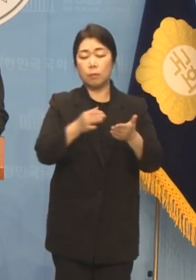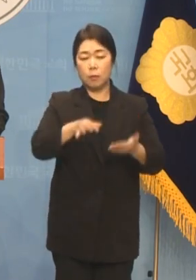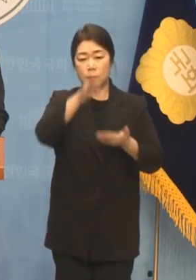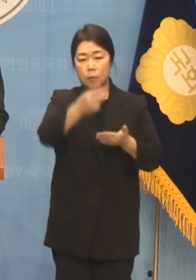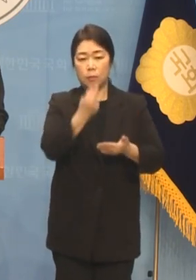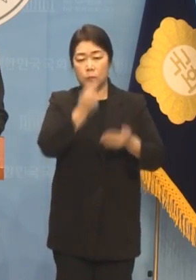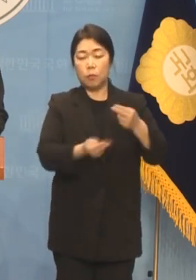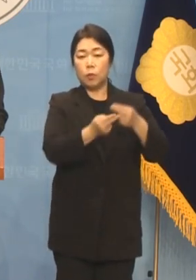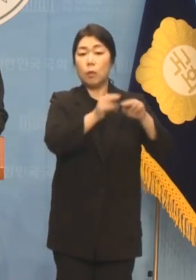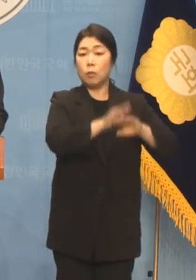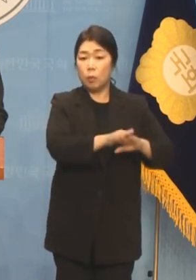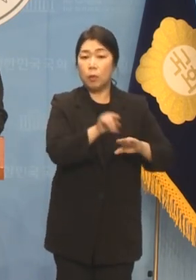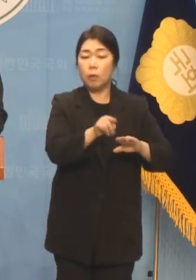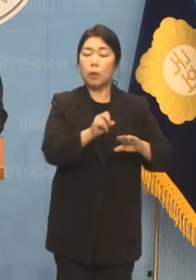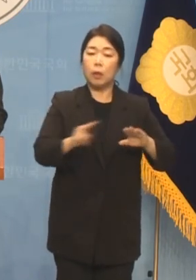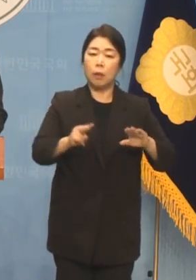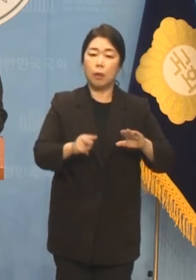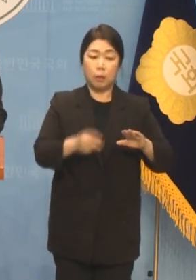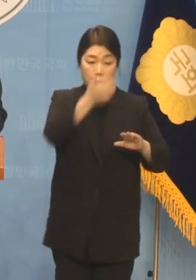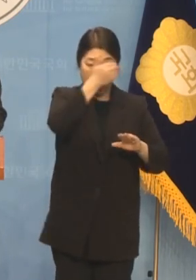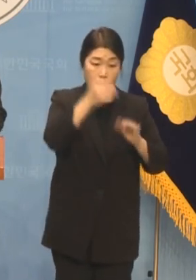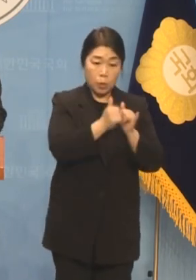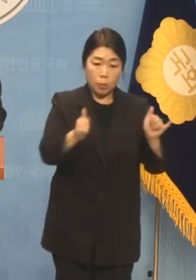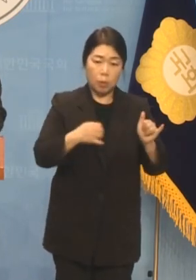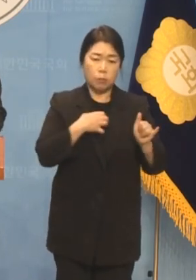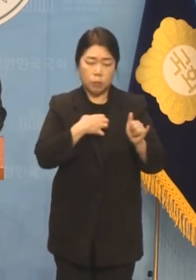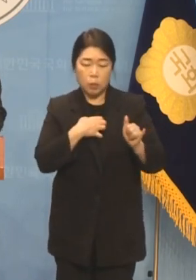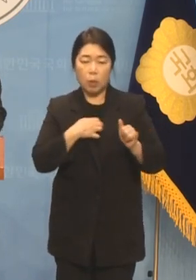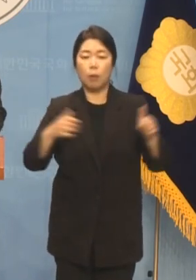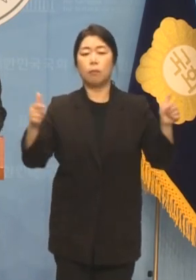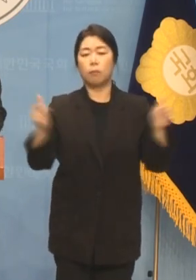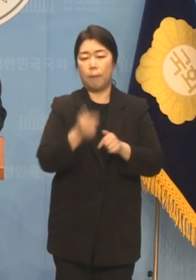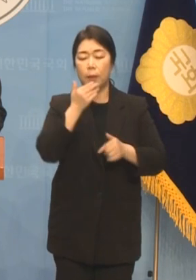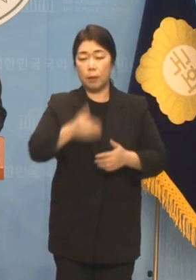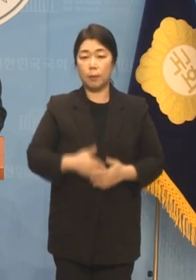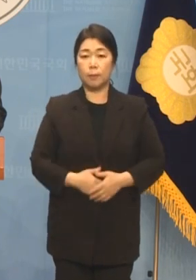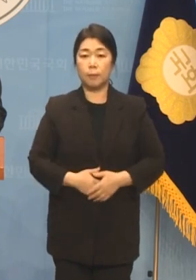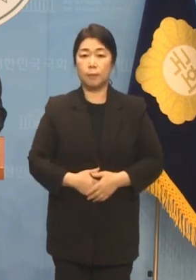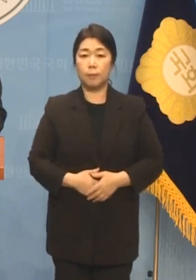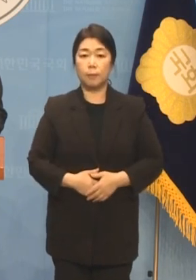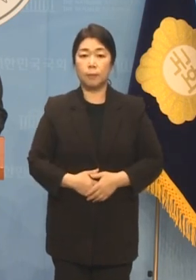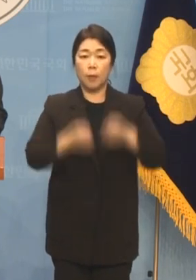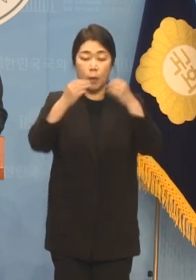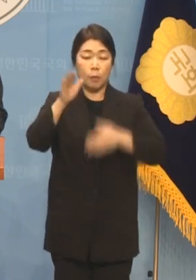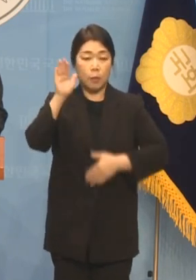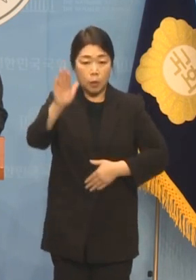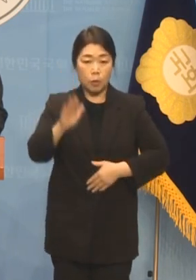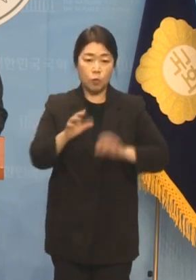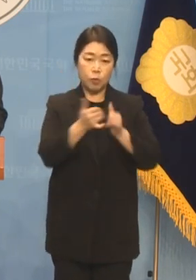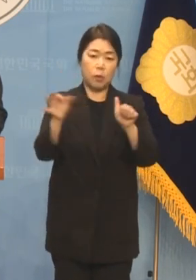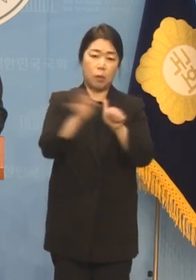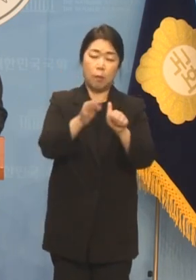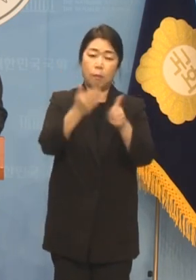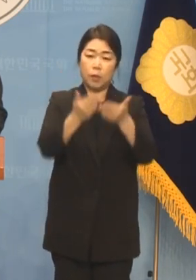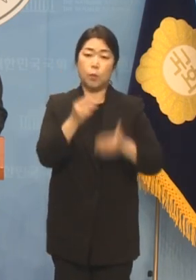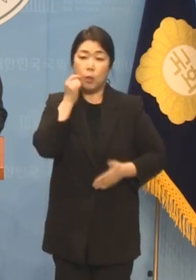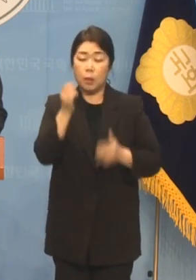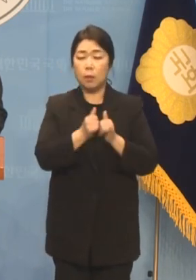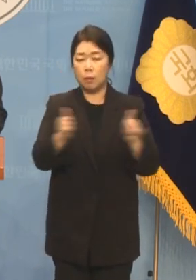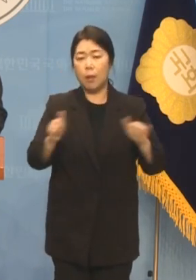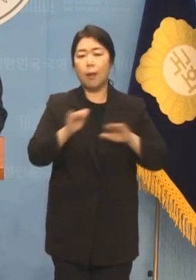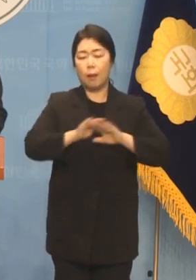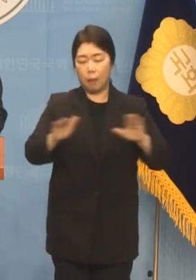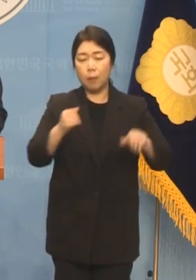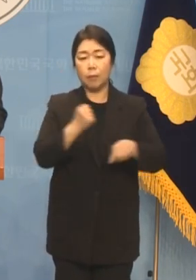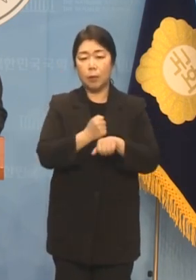세대의 우려를 불식시키도록 하겠습니다. 새로운 미래는 국민연금의 사각지대를 해소하겠습니다.